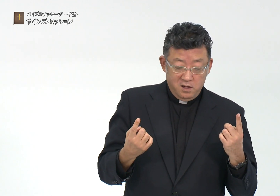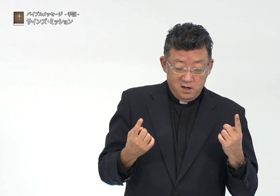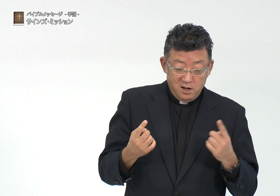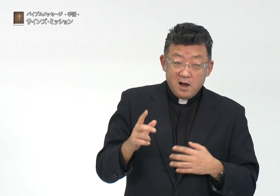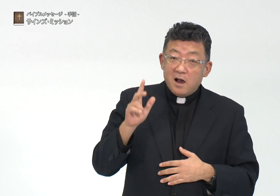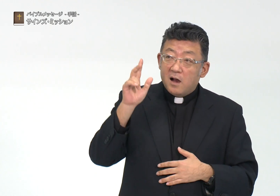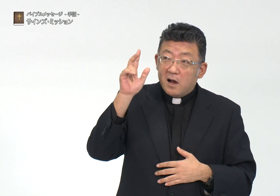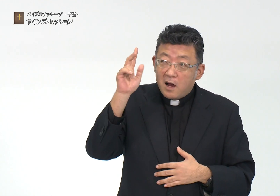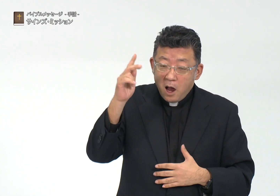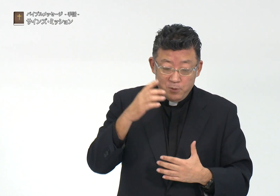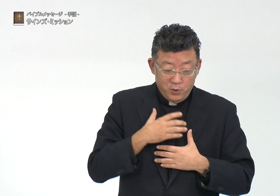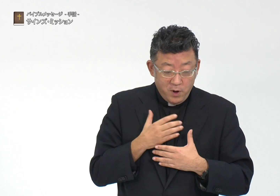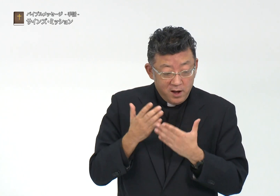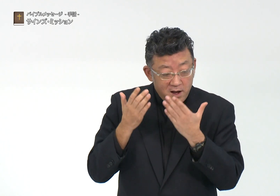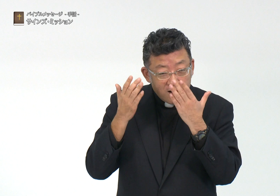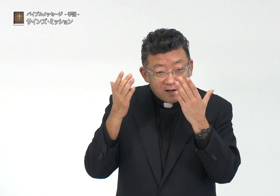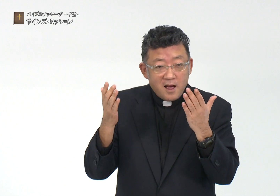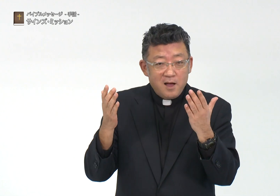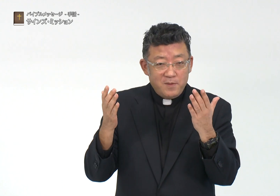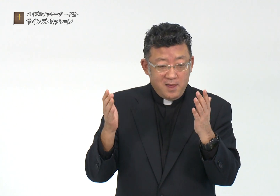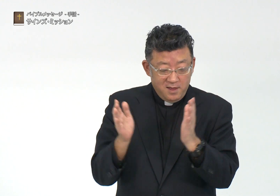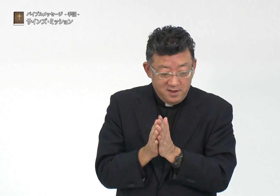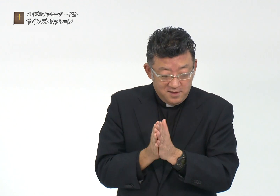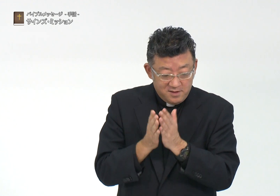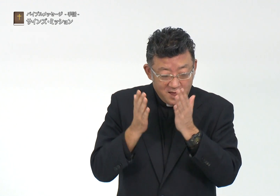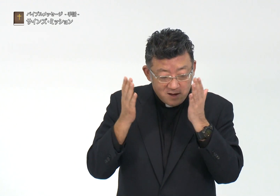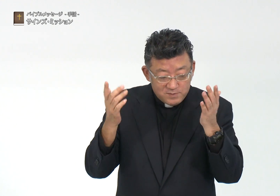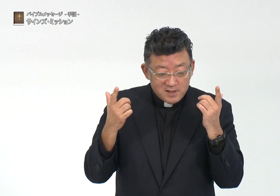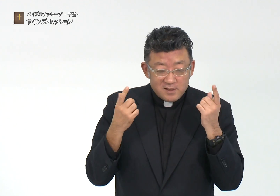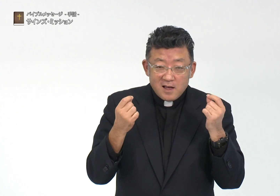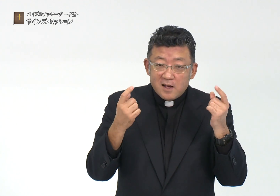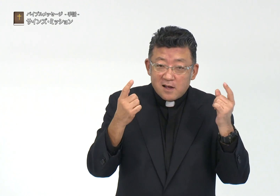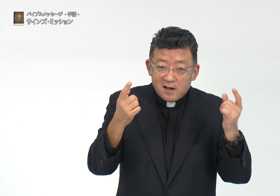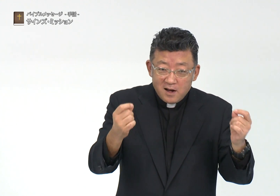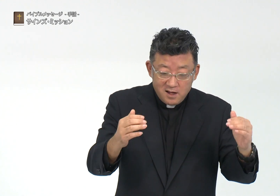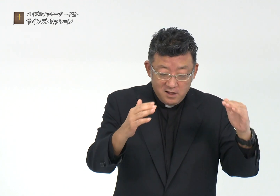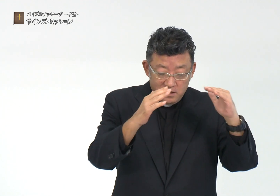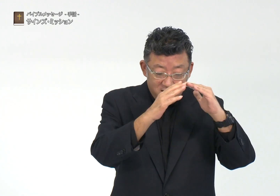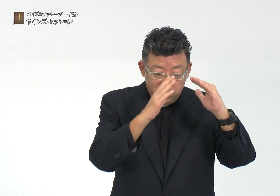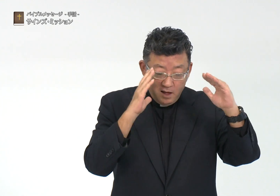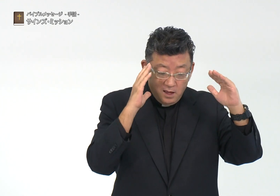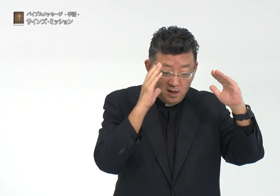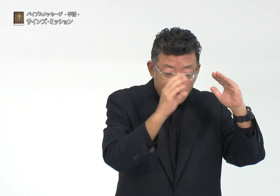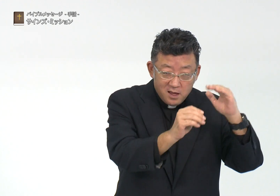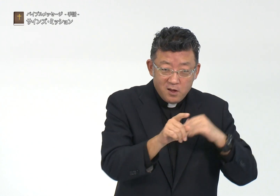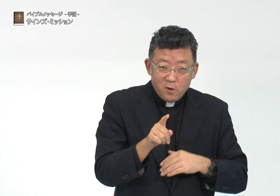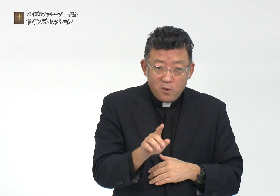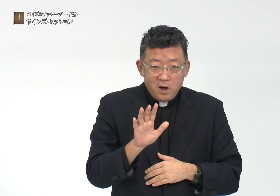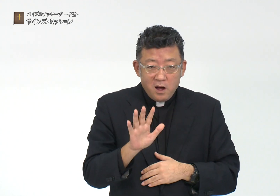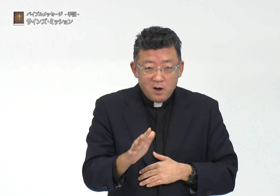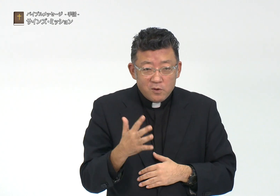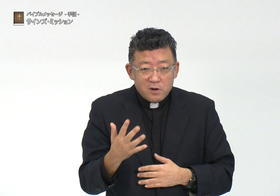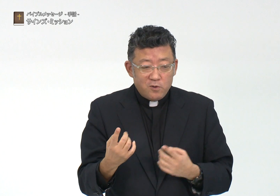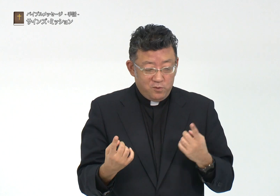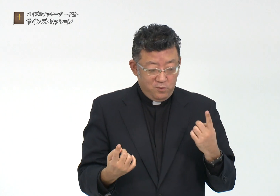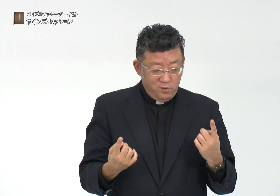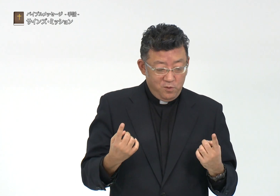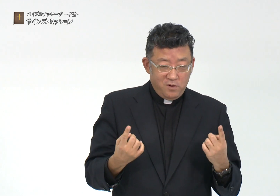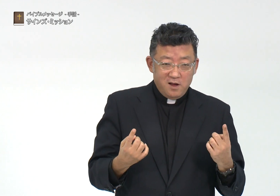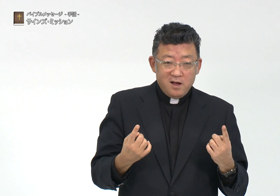あるでしょうか神を崇め賛美しながら帰っ